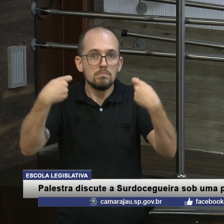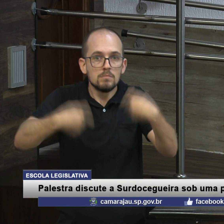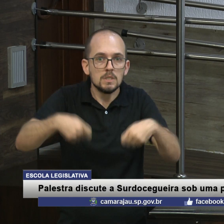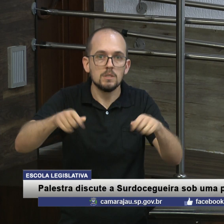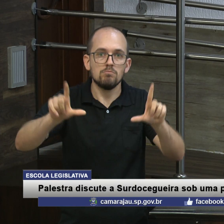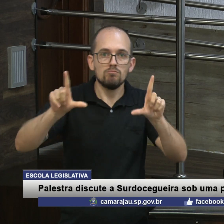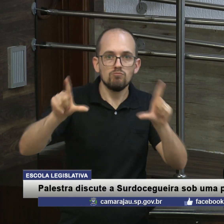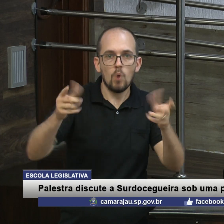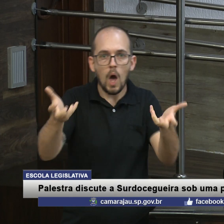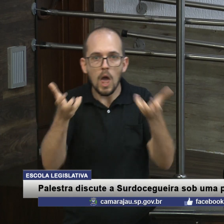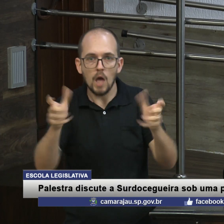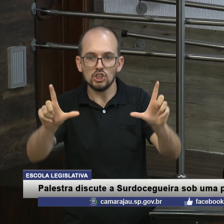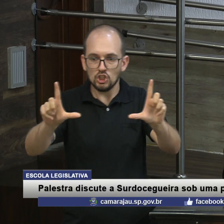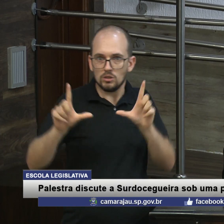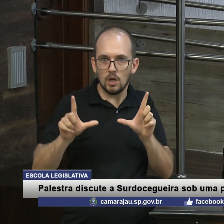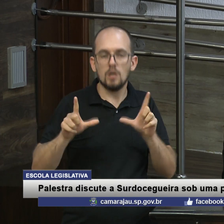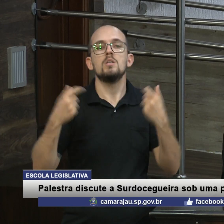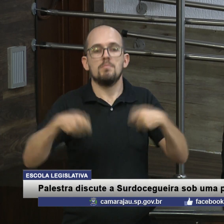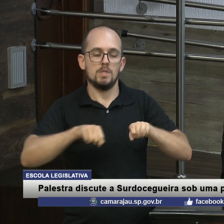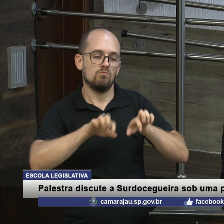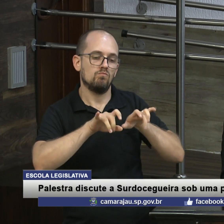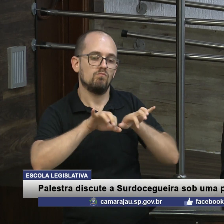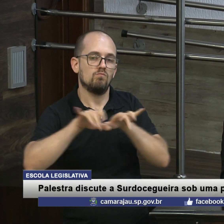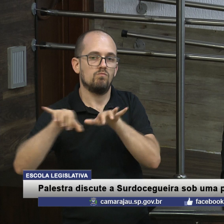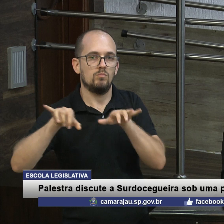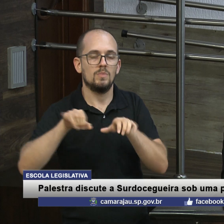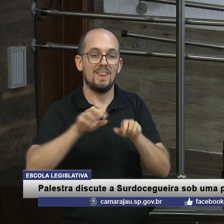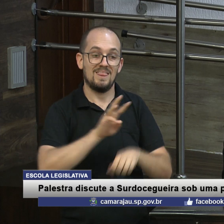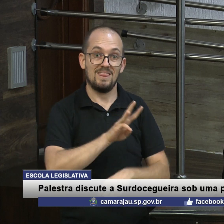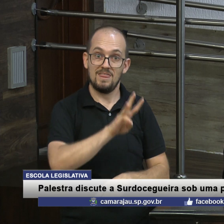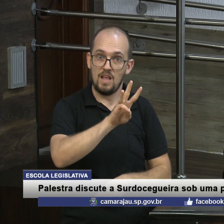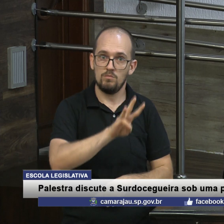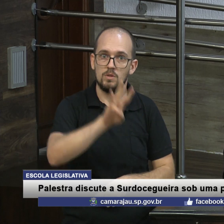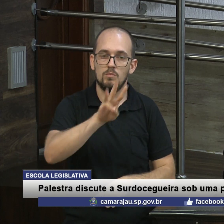a solicitação, é só acessar o site da Câmara, o